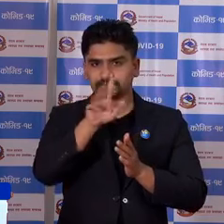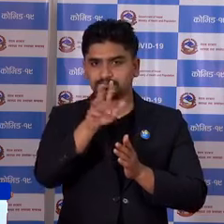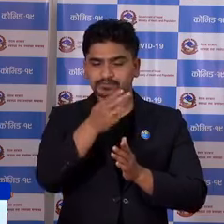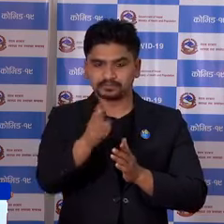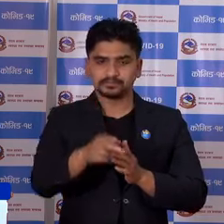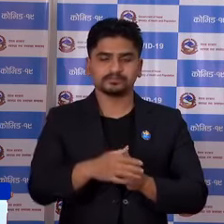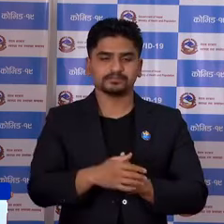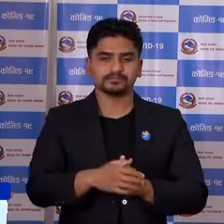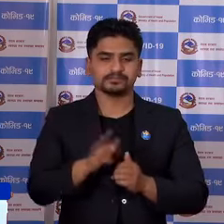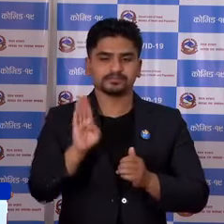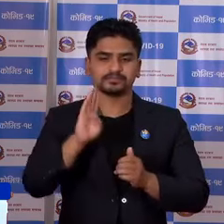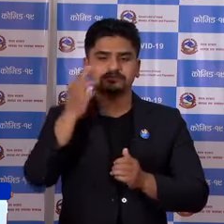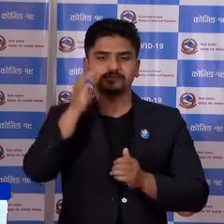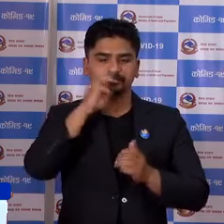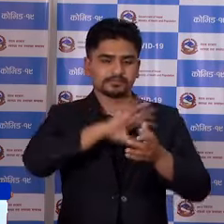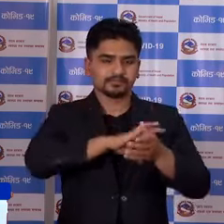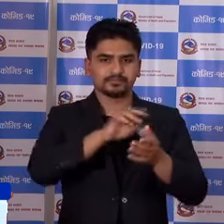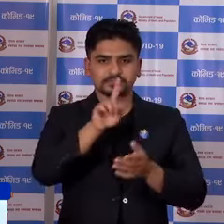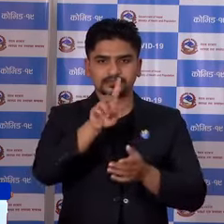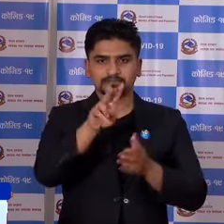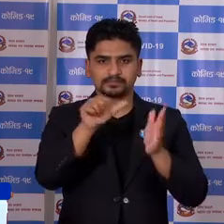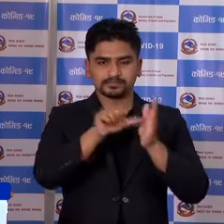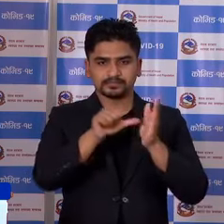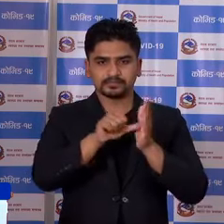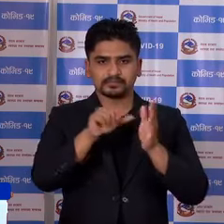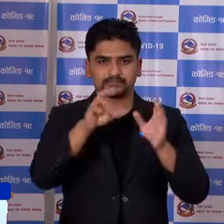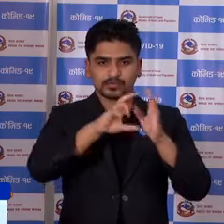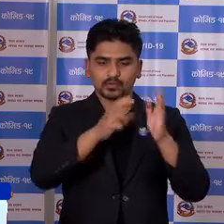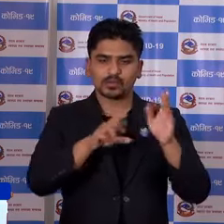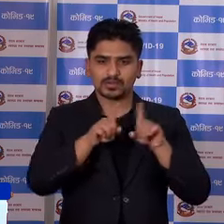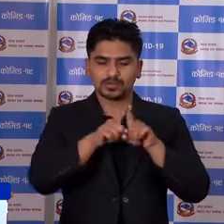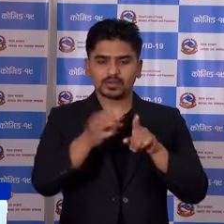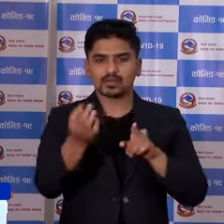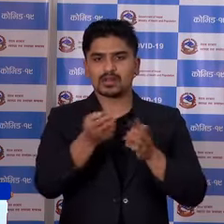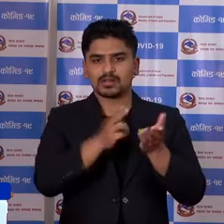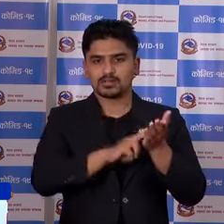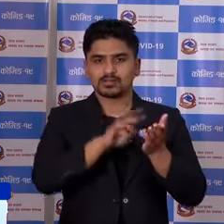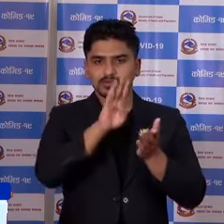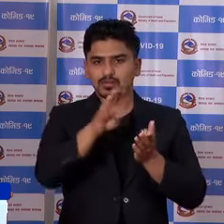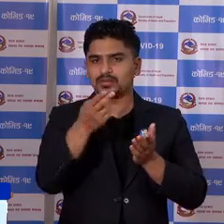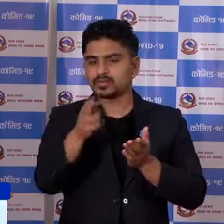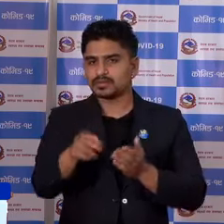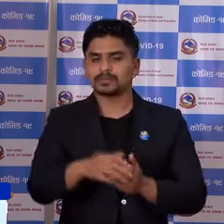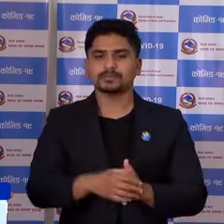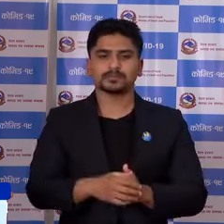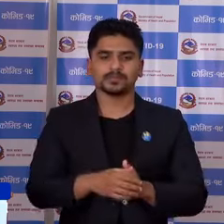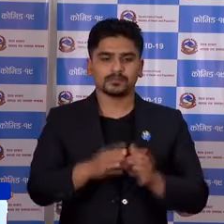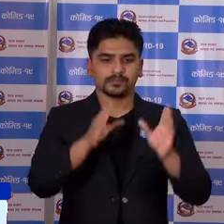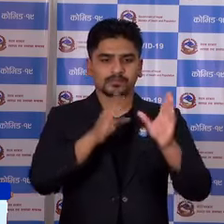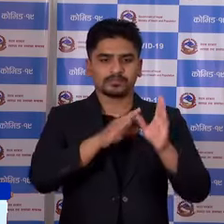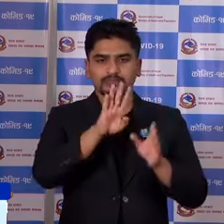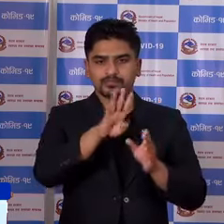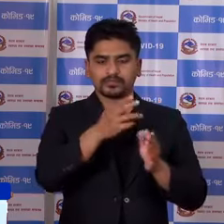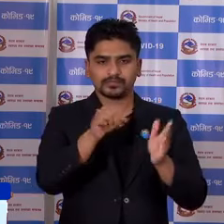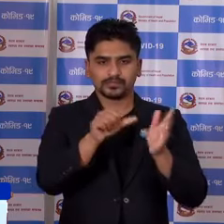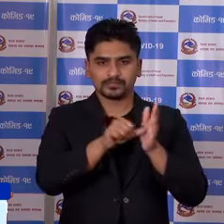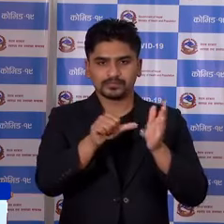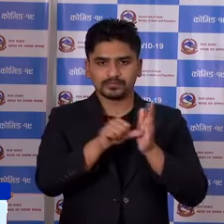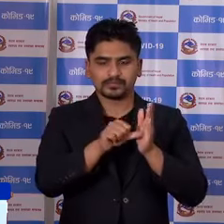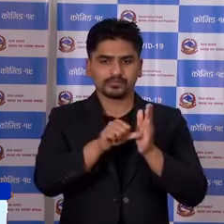415 जना। बागमती प्रदेशका 12 जिल्लामा दोलखा सहित नयाँ 44 जना। गण्डकीका 4